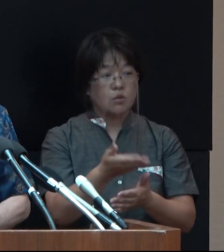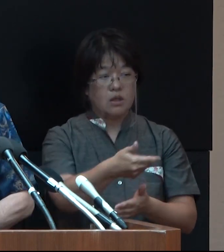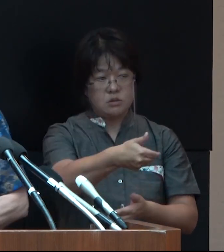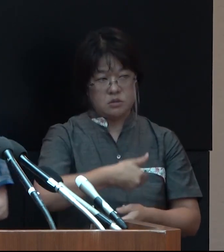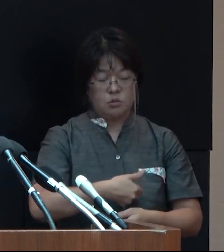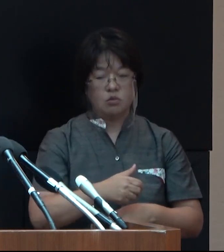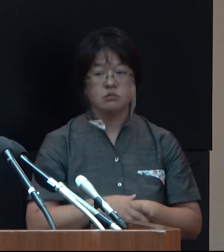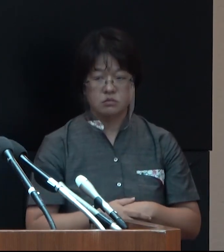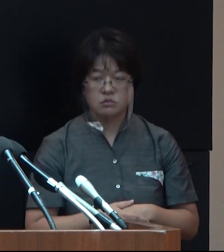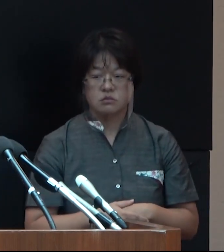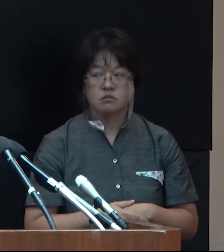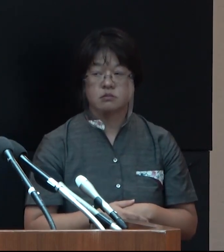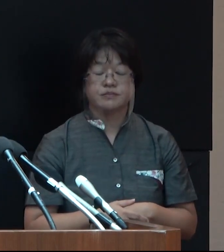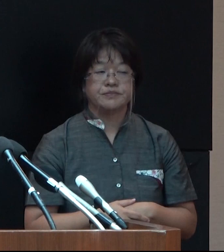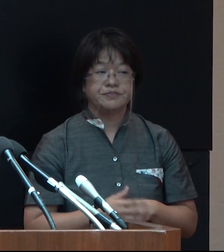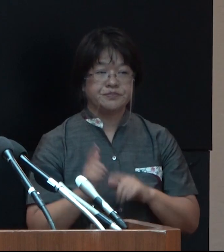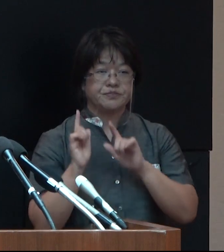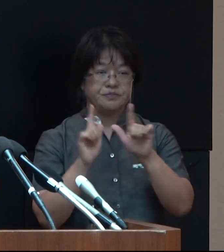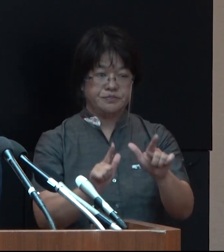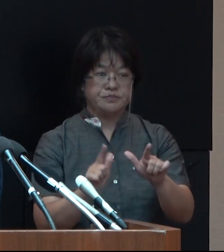前回は、